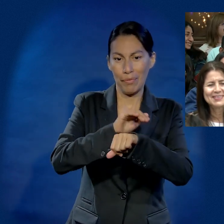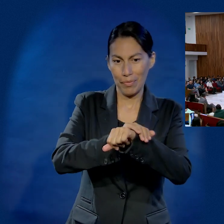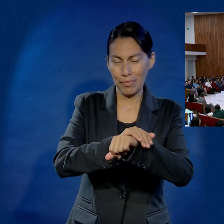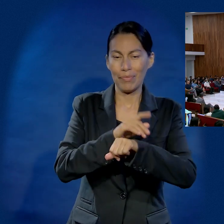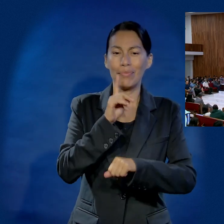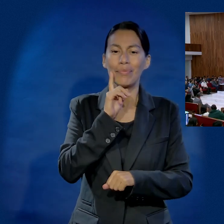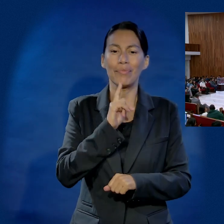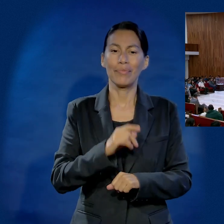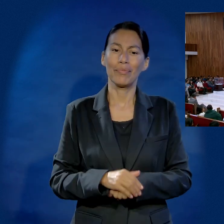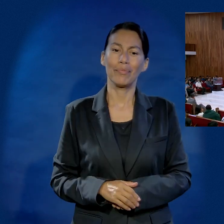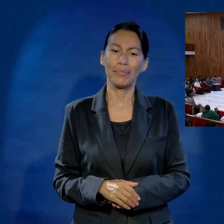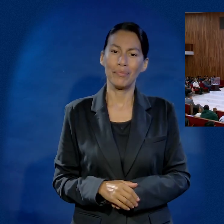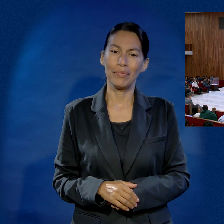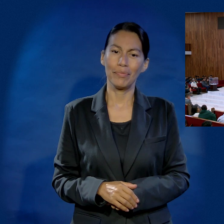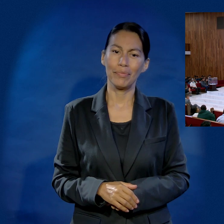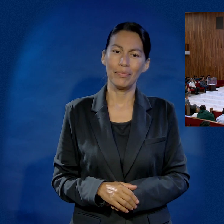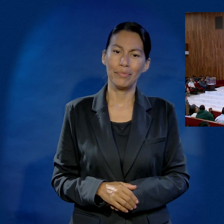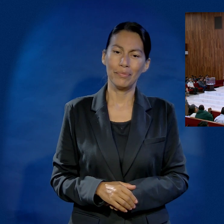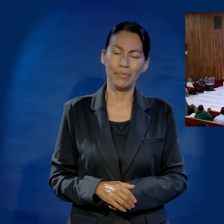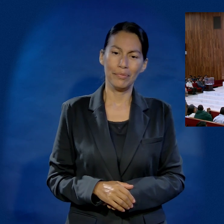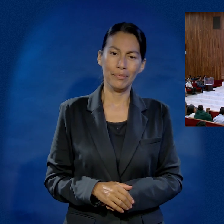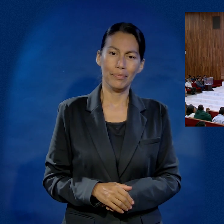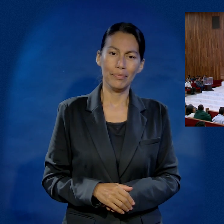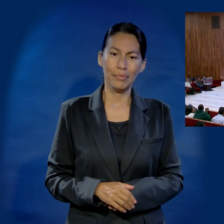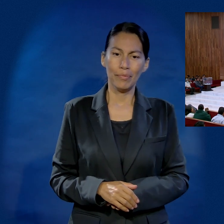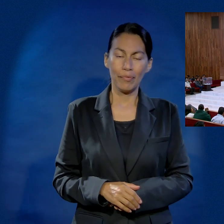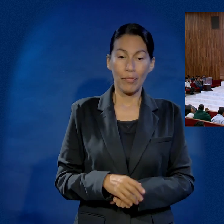amiga, primero.